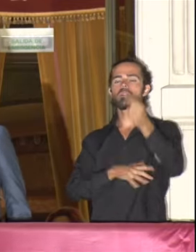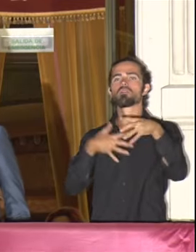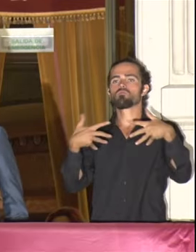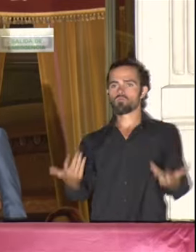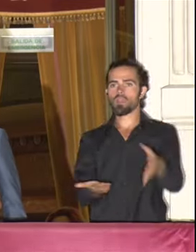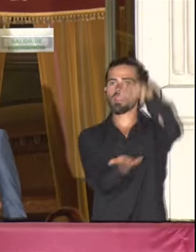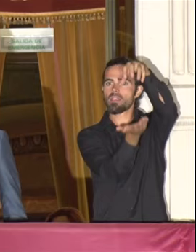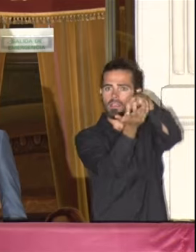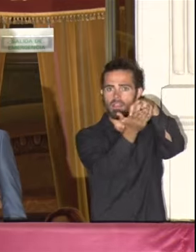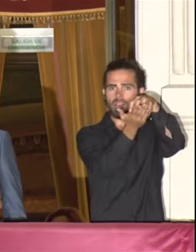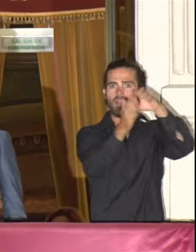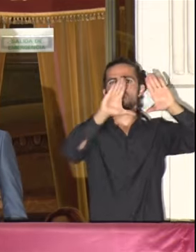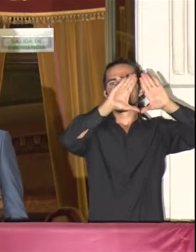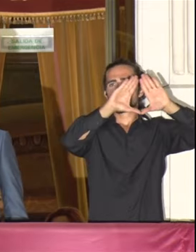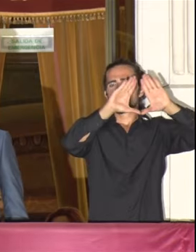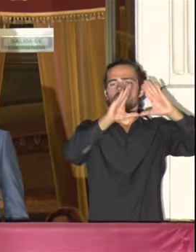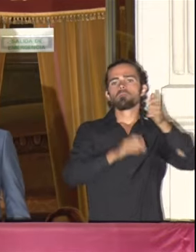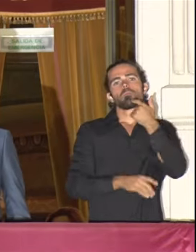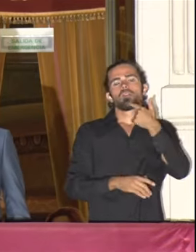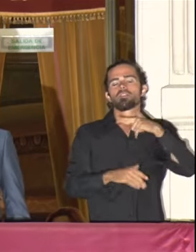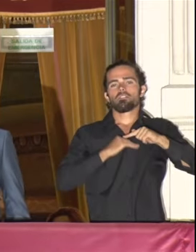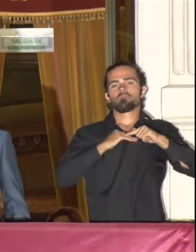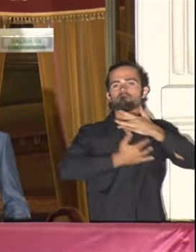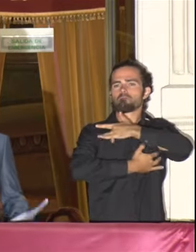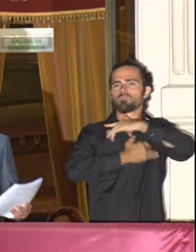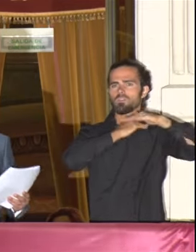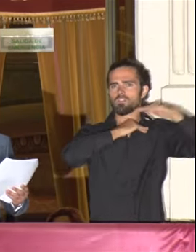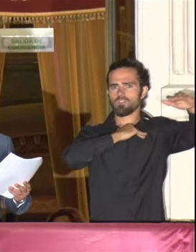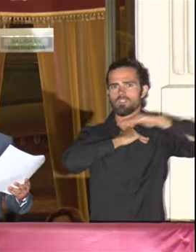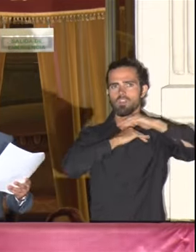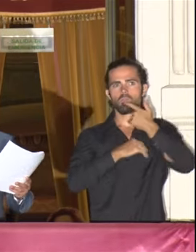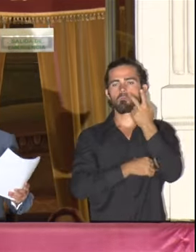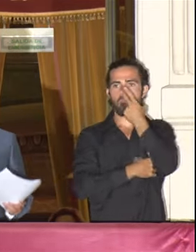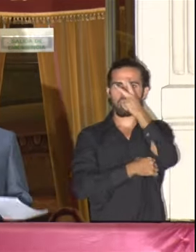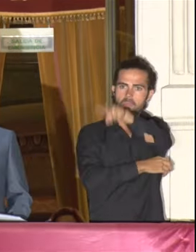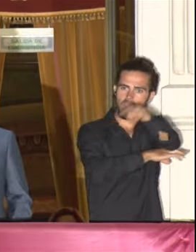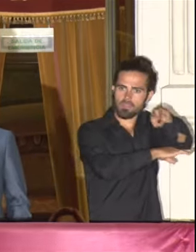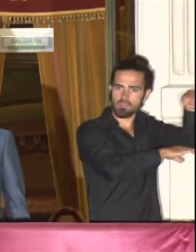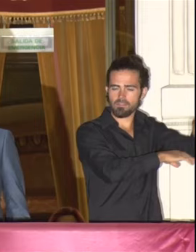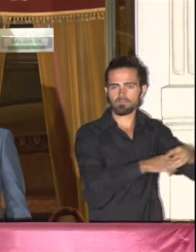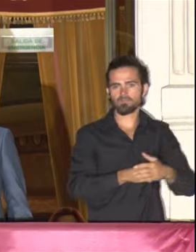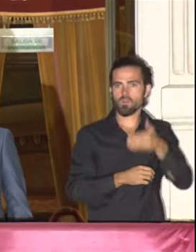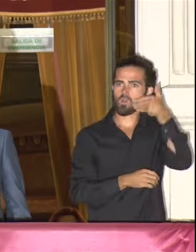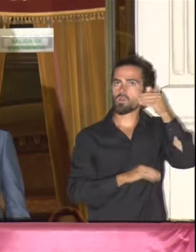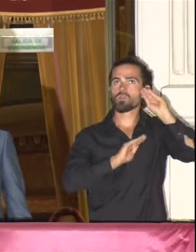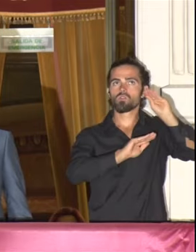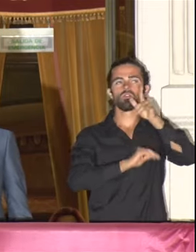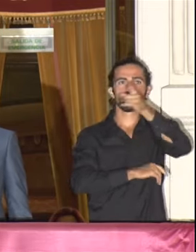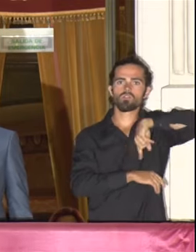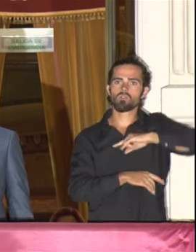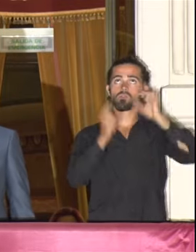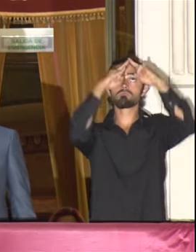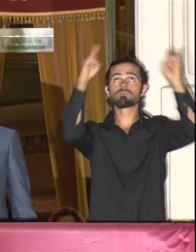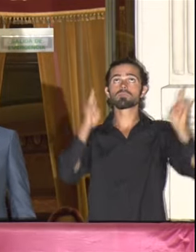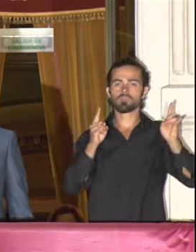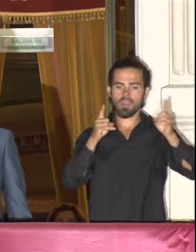Virgen de los Llanos, en honor de quien se celebra nuestra feria. Todos pasamos por debajo de su camerino cuando vamos